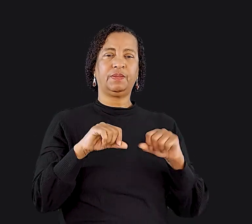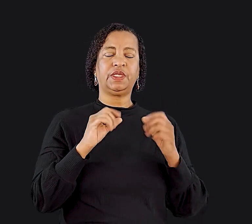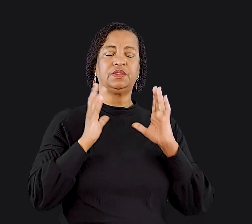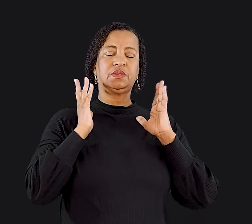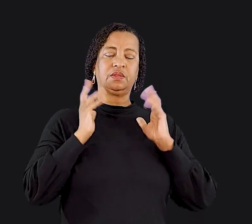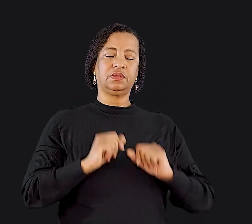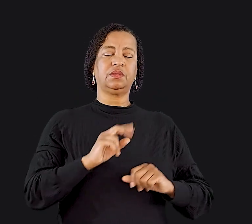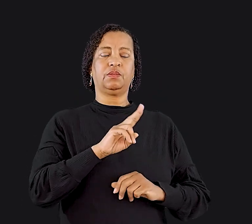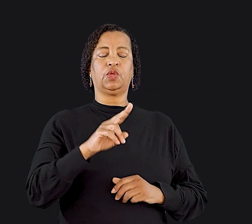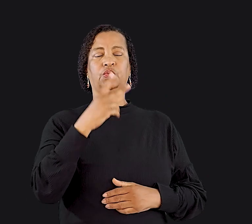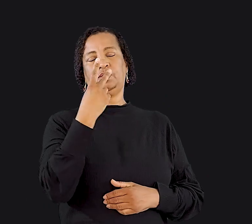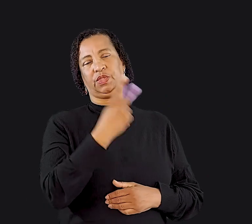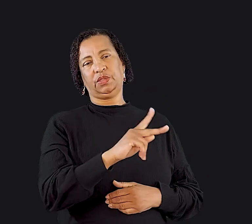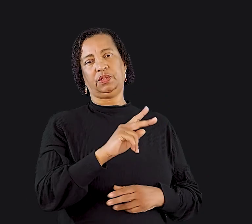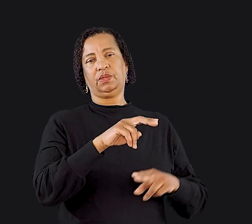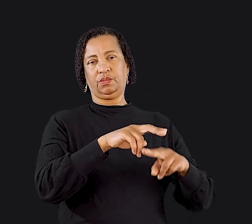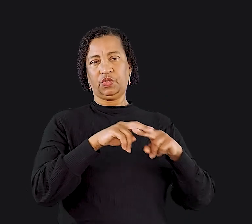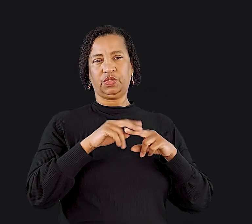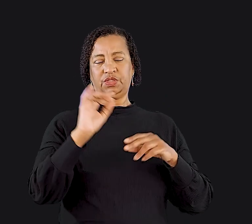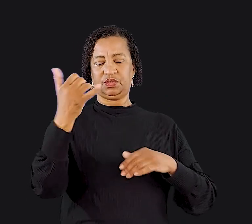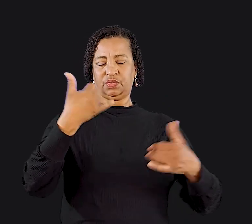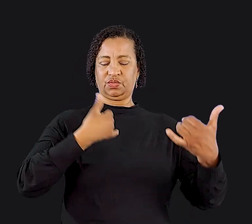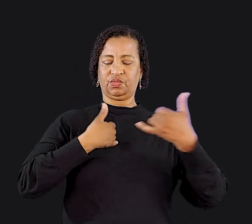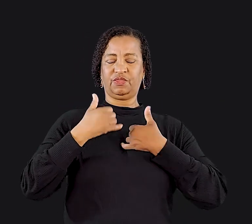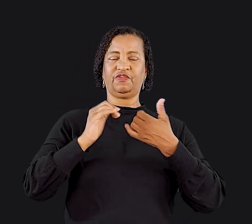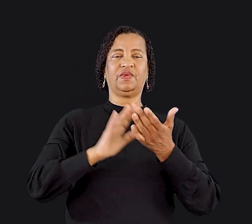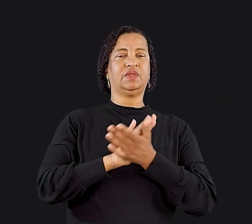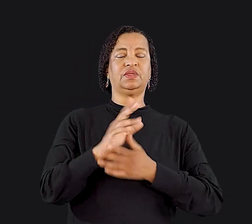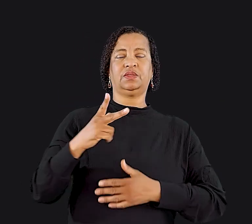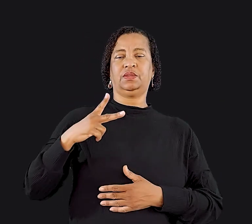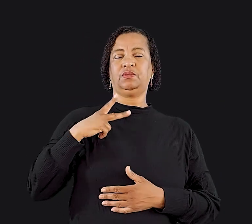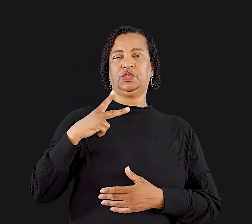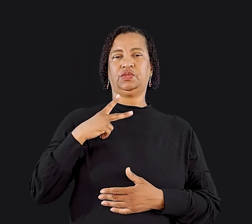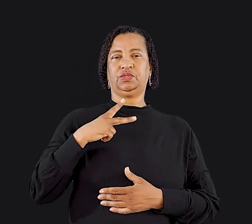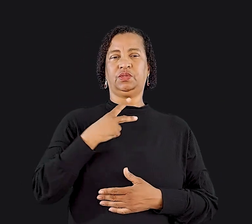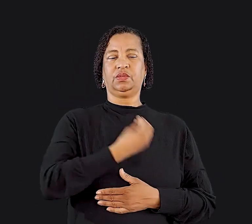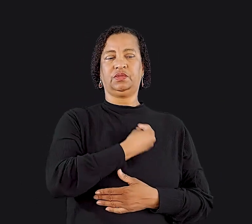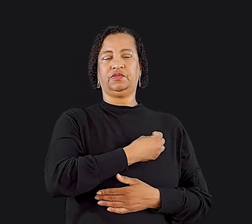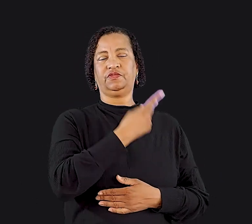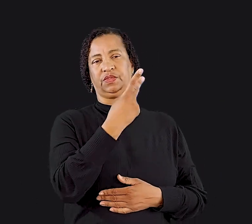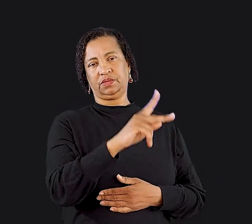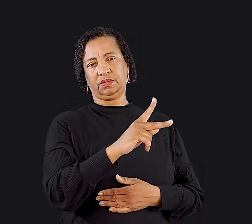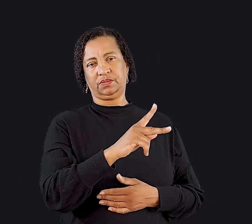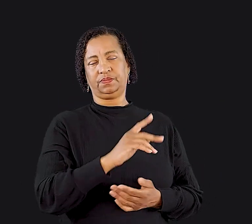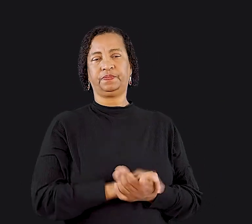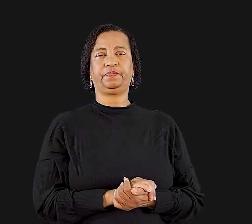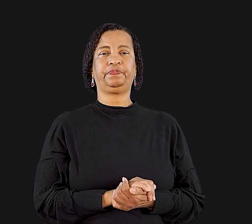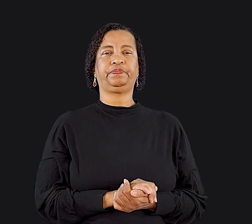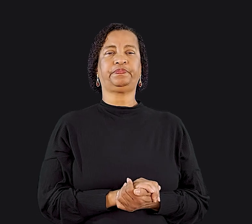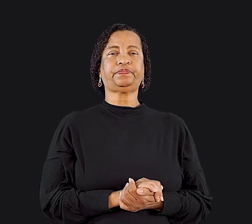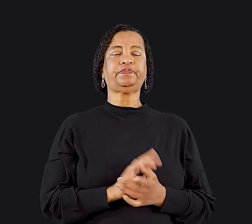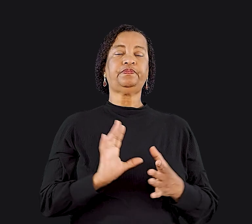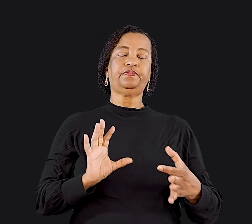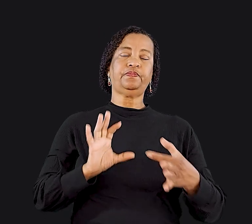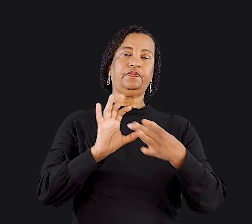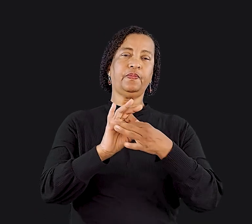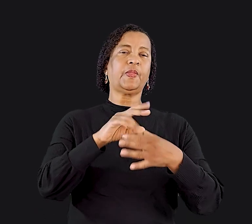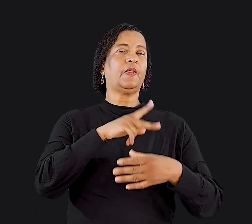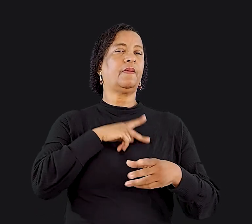que limpar o nome dele. Por isso não me diga nada em particular a respeito dele. Neste contexto, Paulo